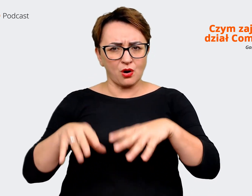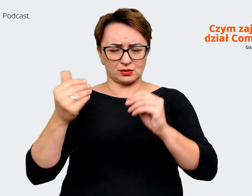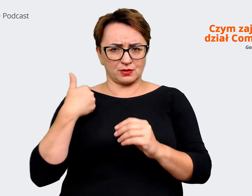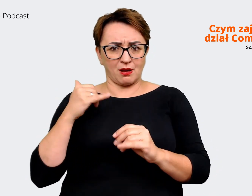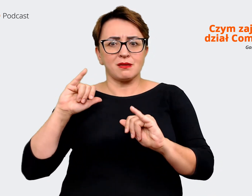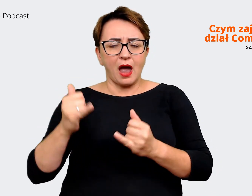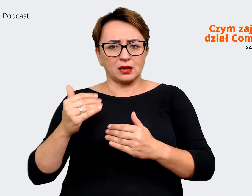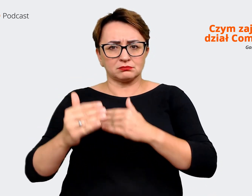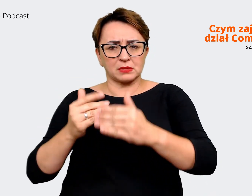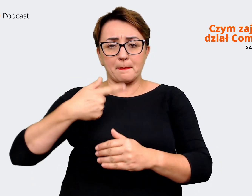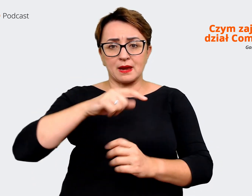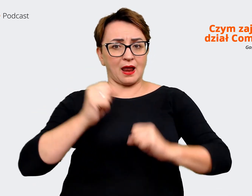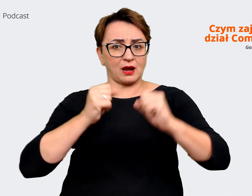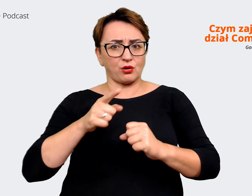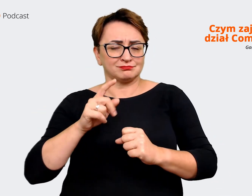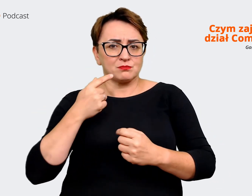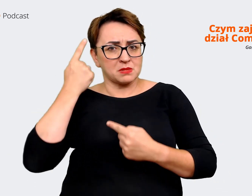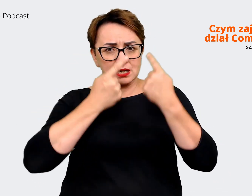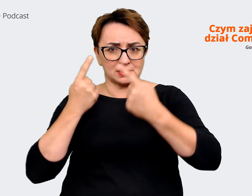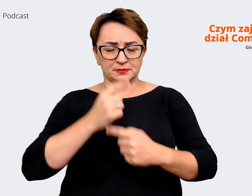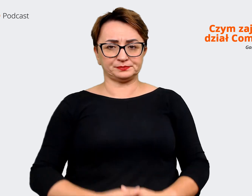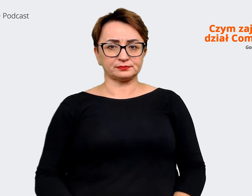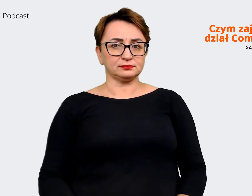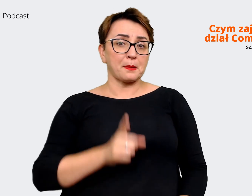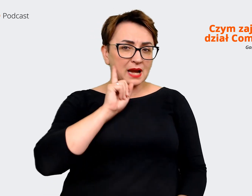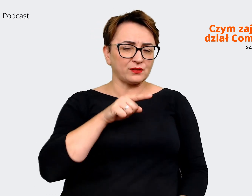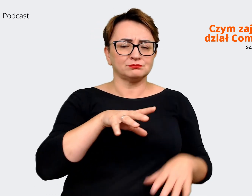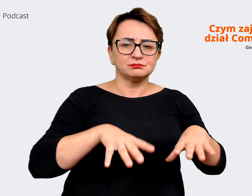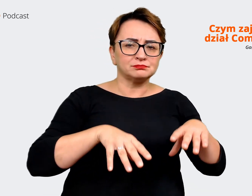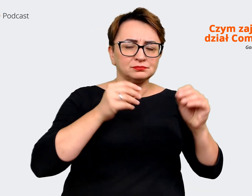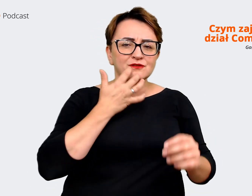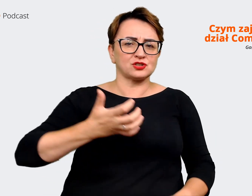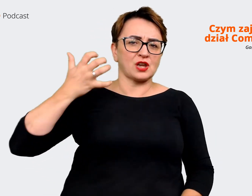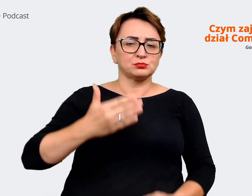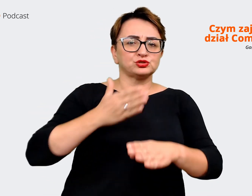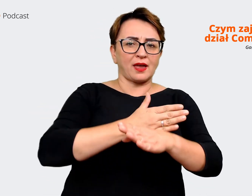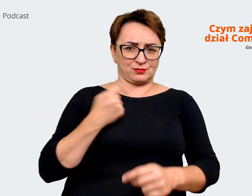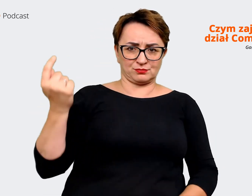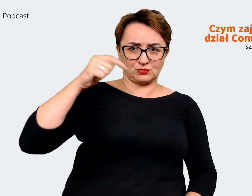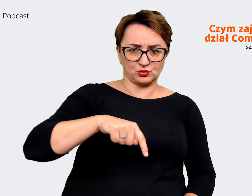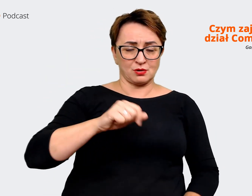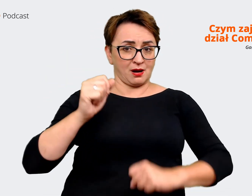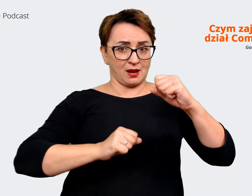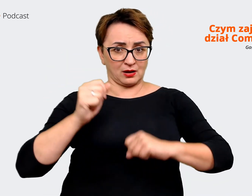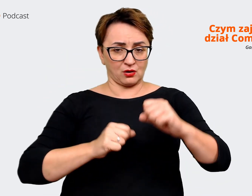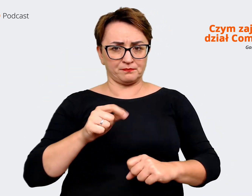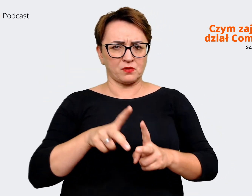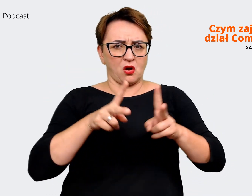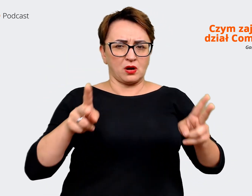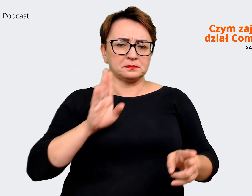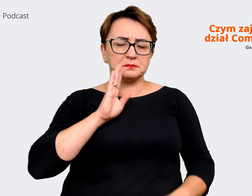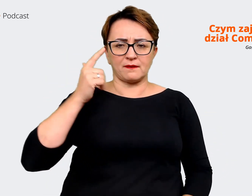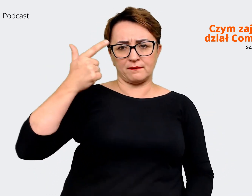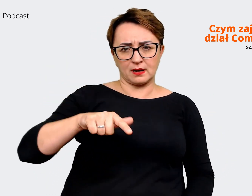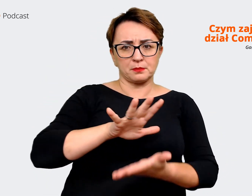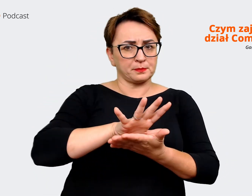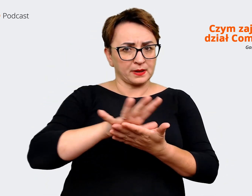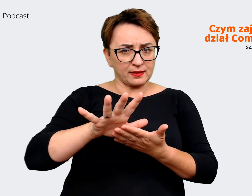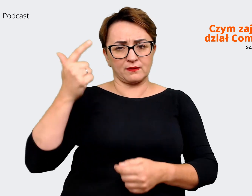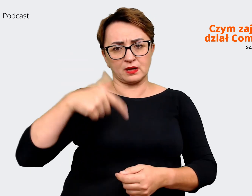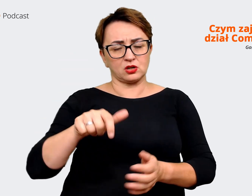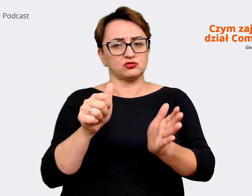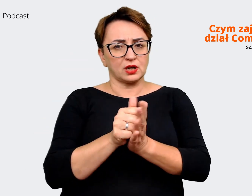może przejdźmy do tej kary, bo to jest tutaj też, tak jak już wspomniałem, interesujący temat. Czy możemy coś szerzej powiedzieć na ten